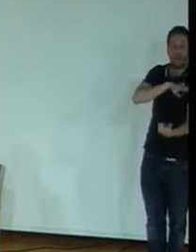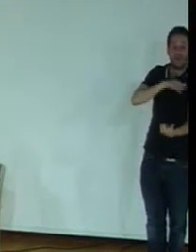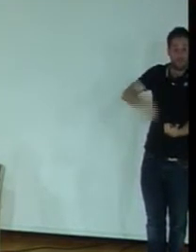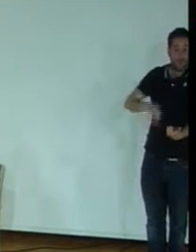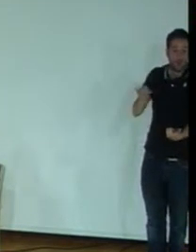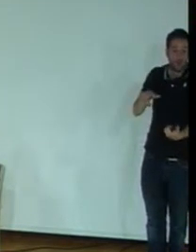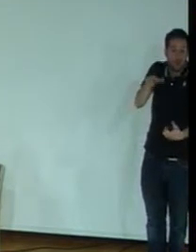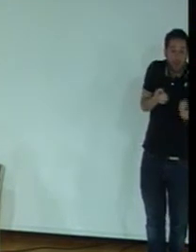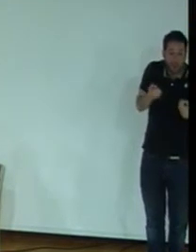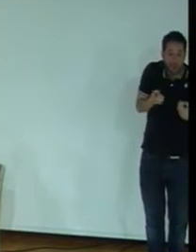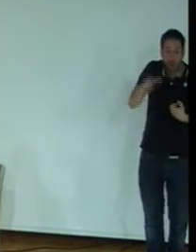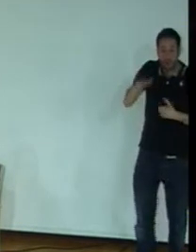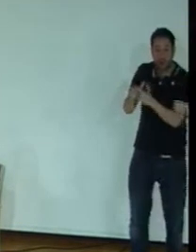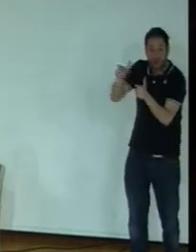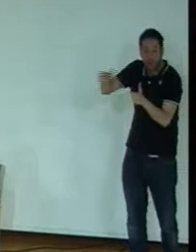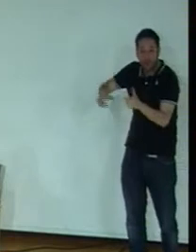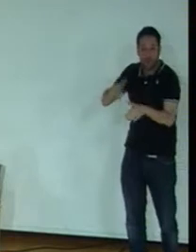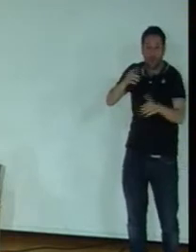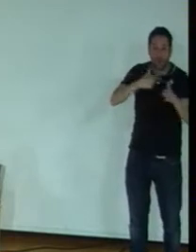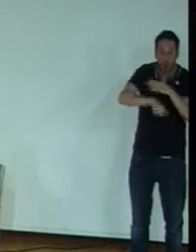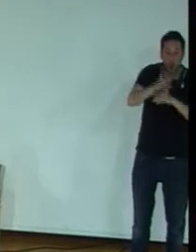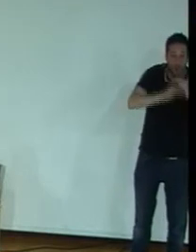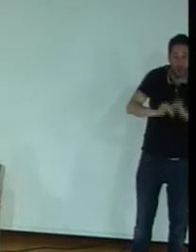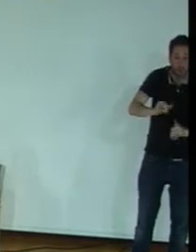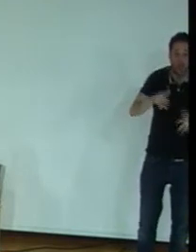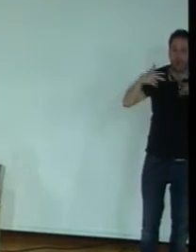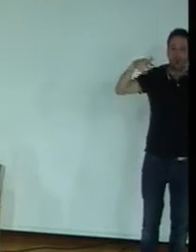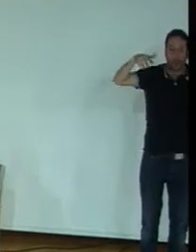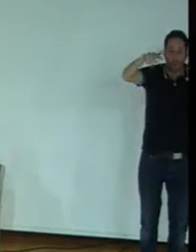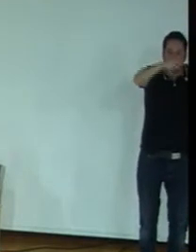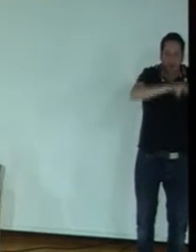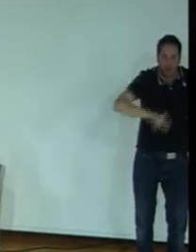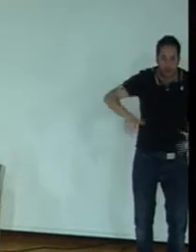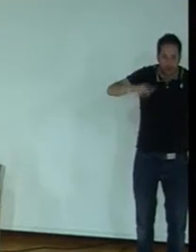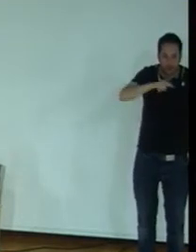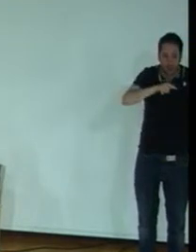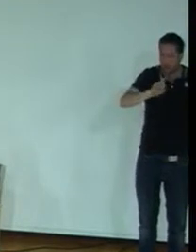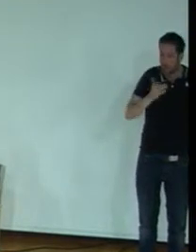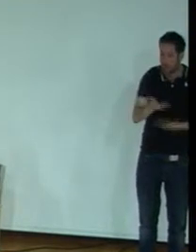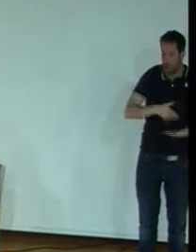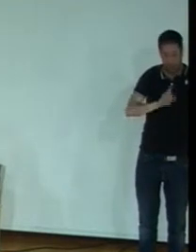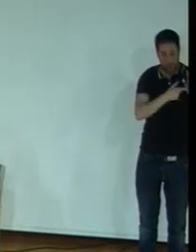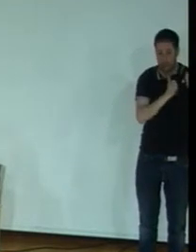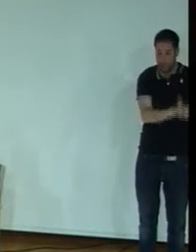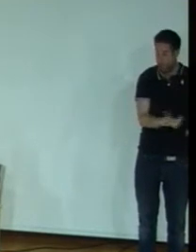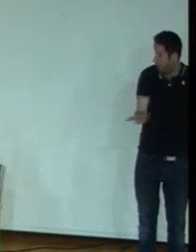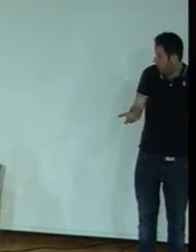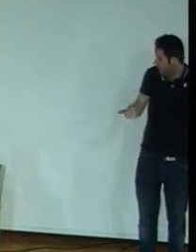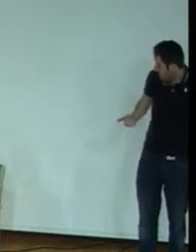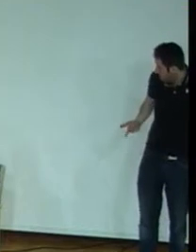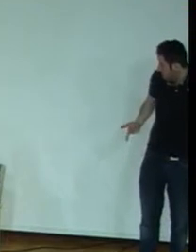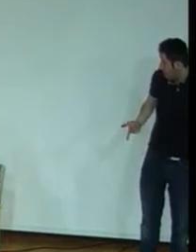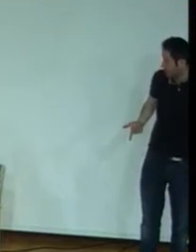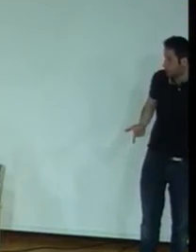Le conducteur, l'industriel, le programmateur de logiciels, les drones, on ne sait pas trop dans quel cadre juridique ils doivent